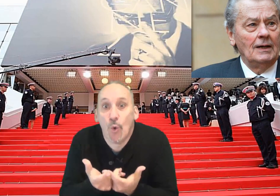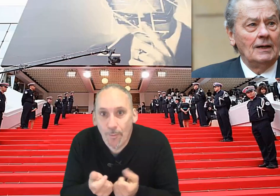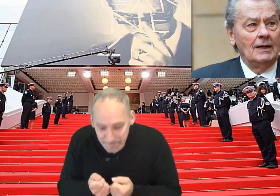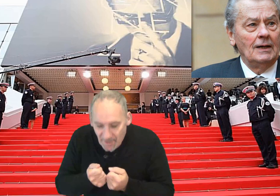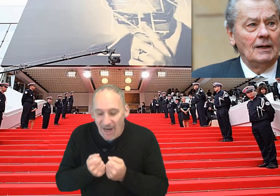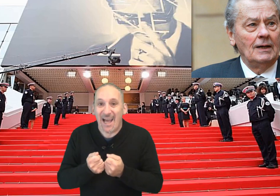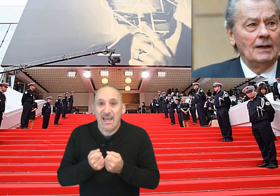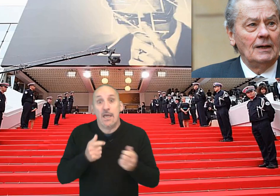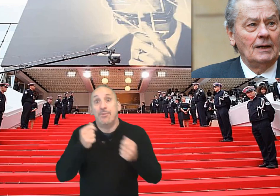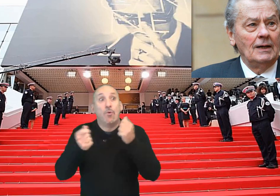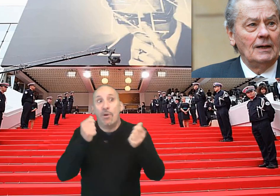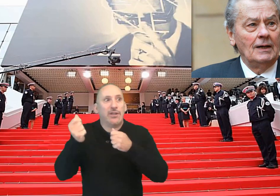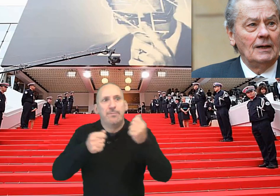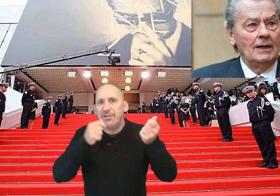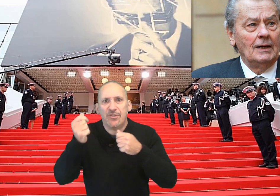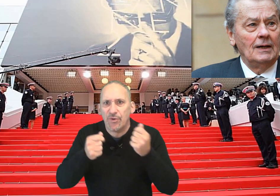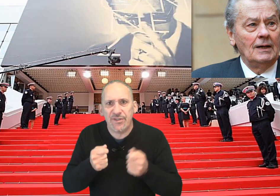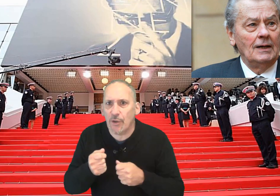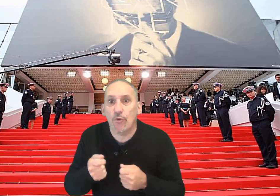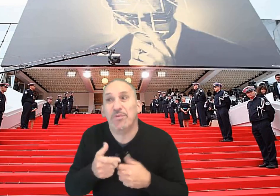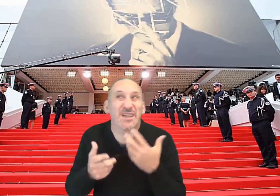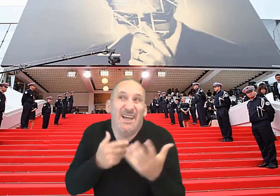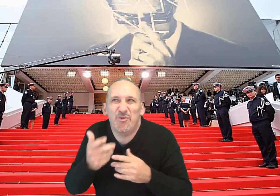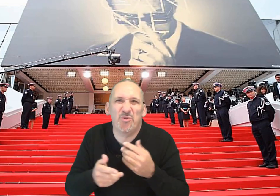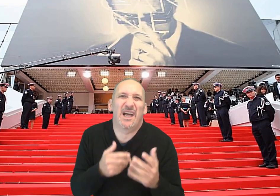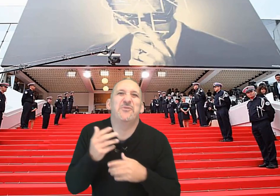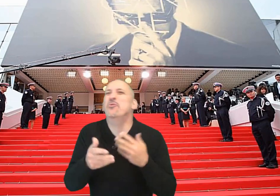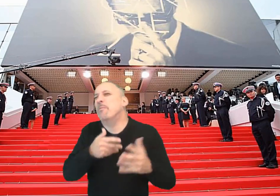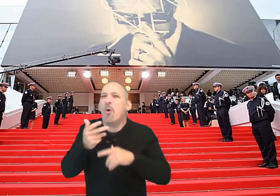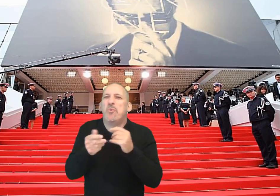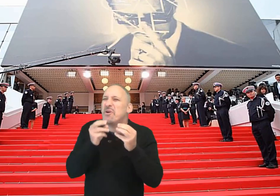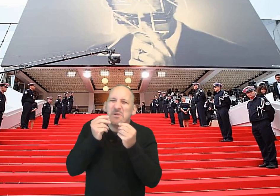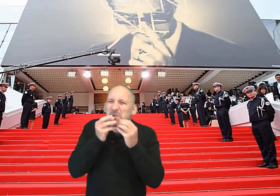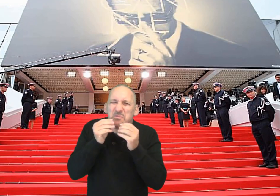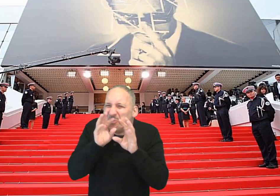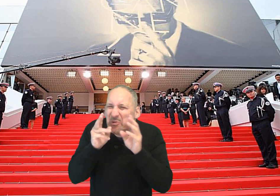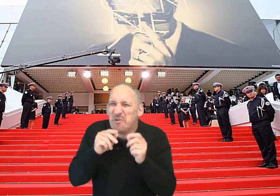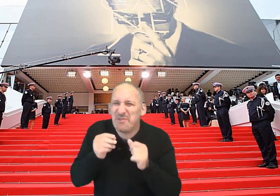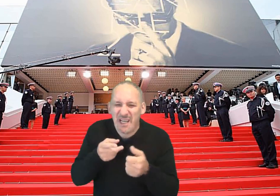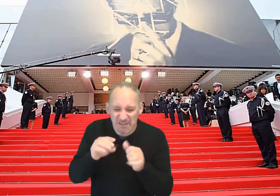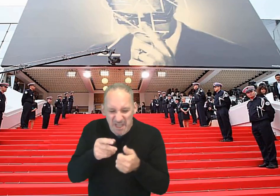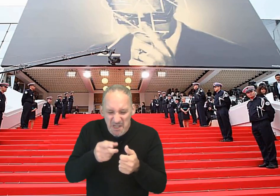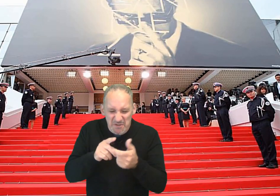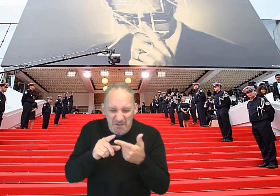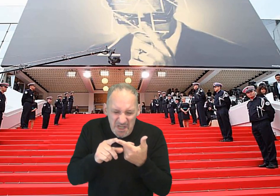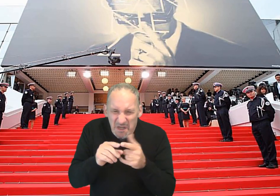Delon. Voilà. Et puis bon, y a des pétitions qui circulent puisqu'Alain Delon il a tenu des propos quand même un peu, un